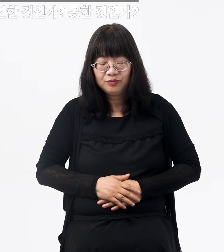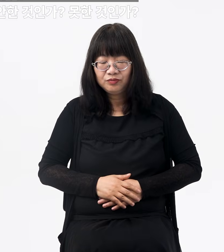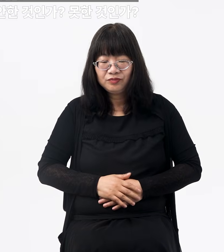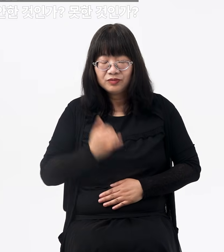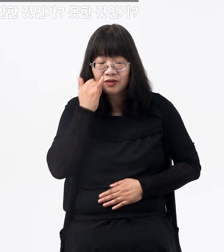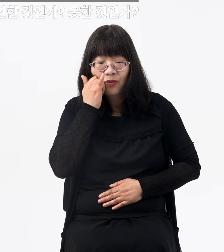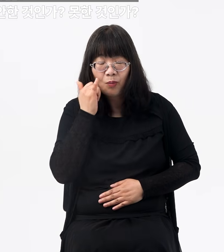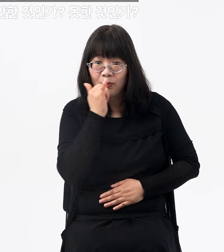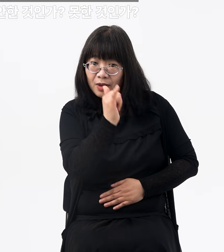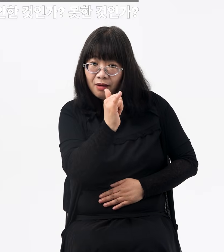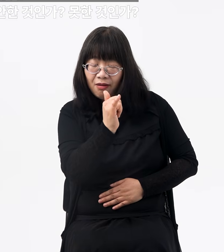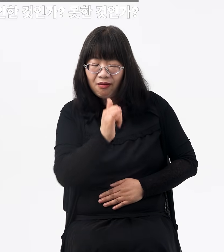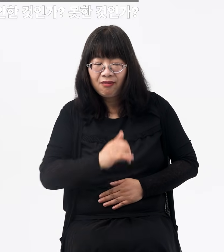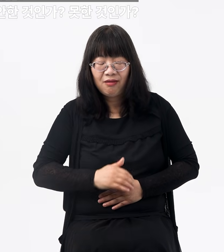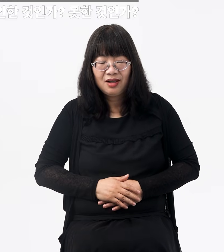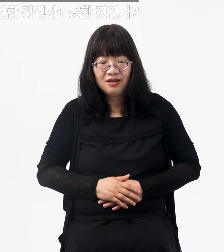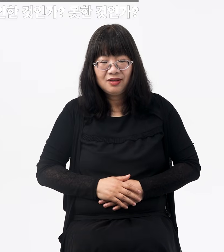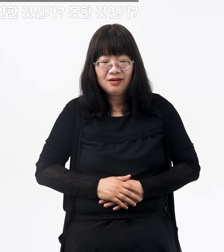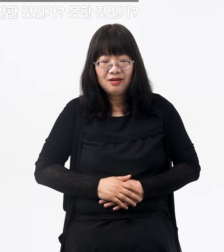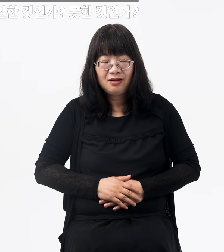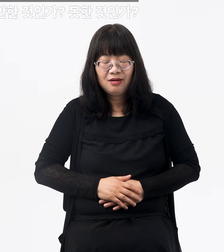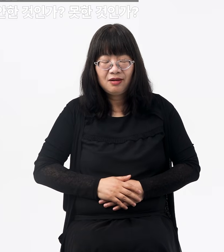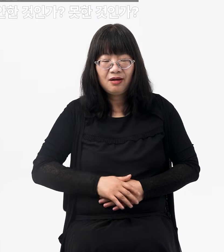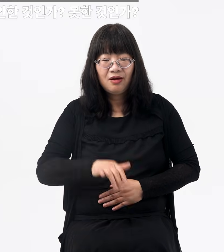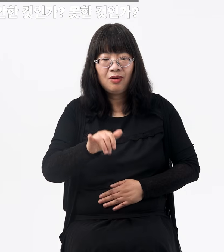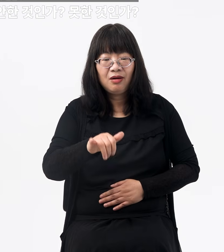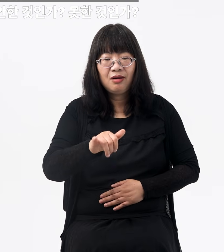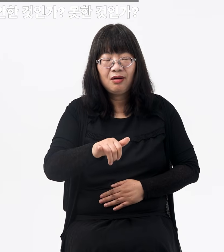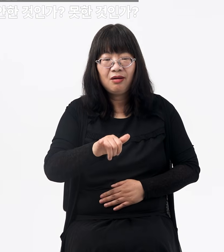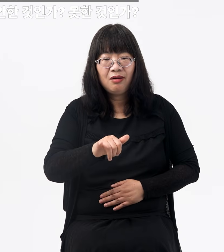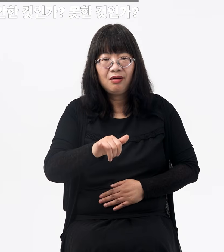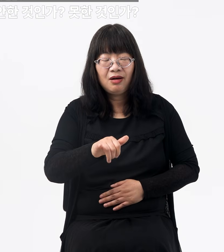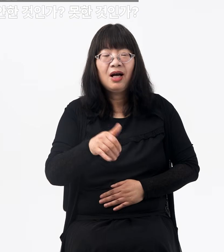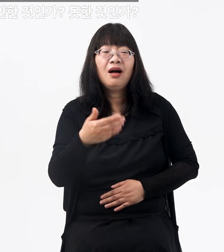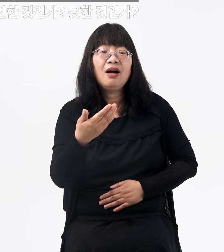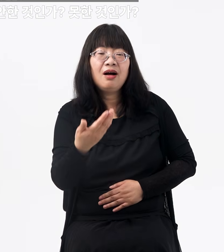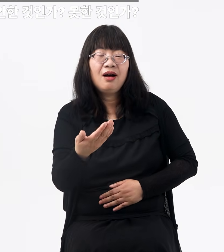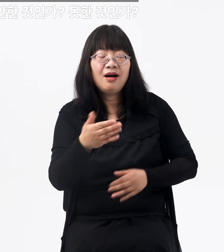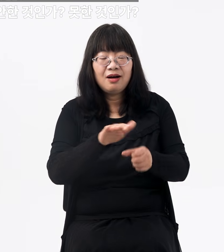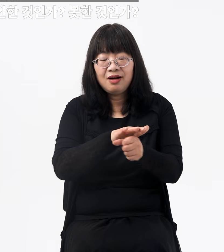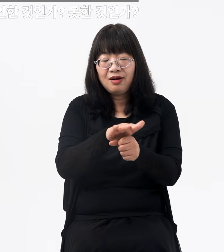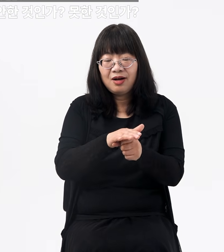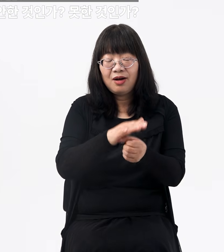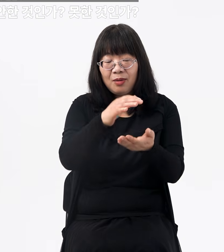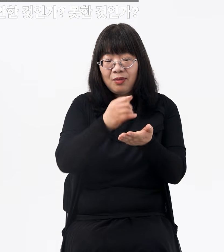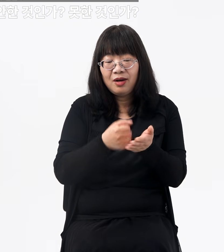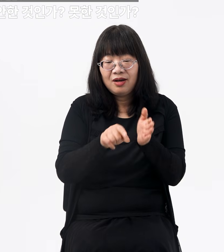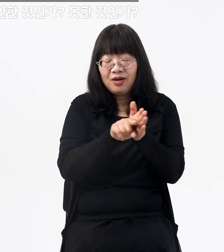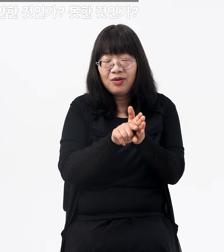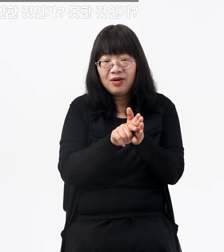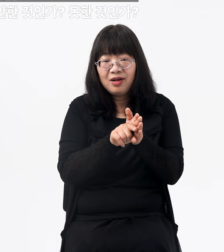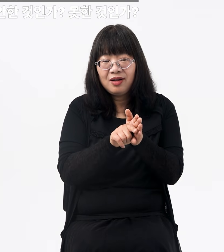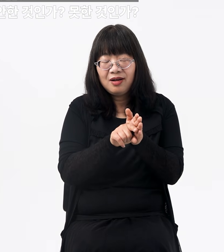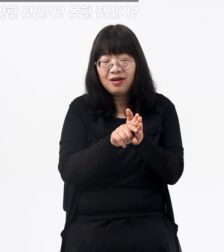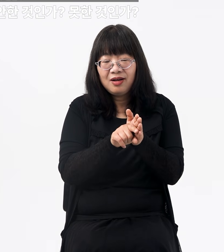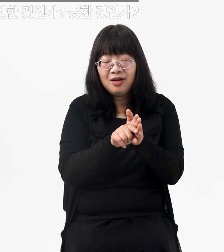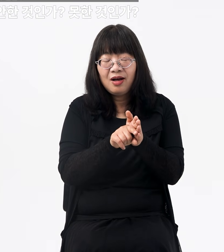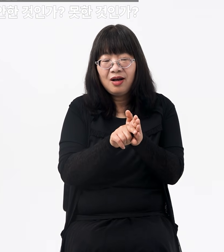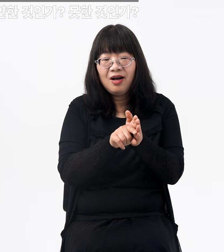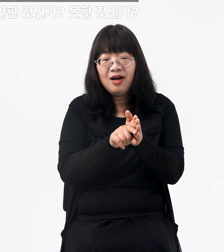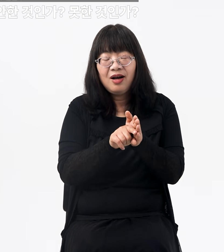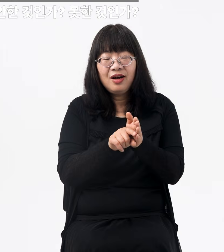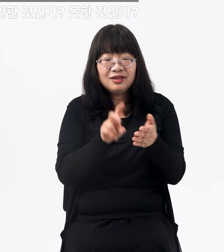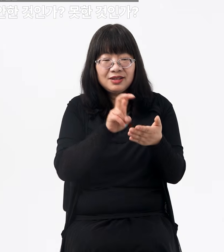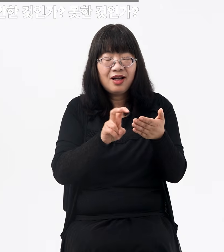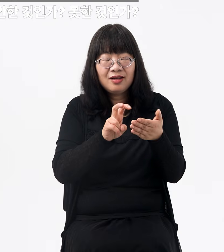딱 해가지고 전화벨 소리가 벌써 당신은 사랑받기 위해 이 소리 나오면 가슴이